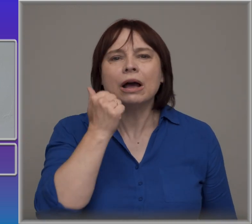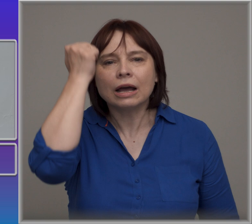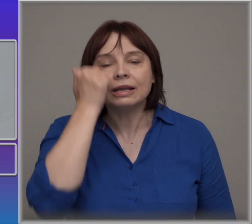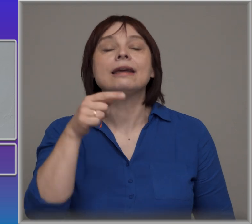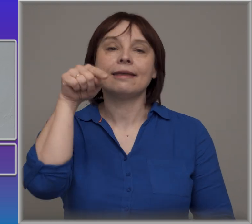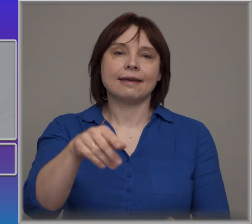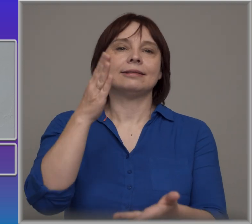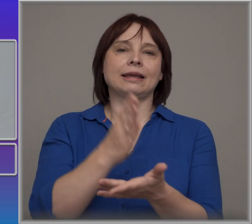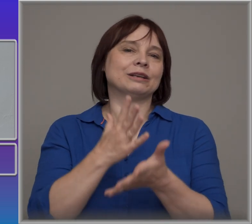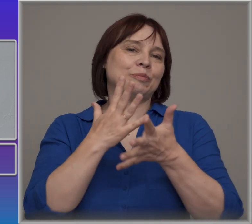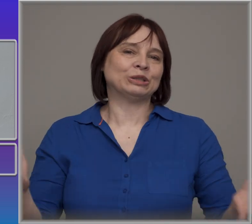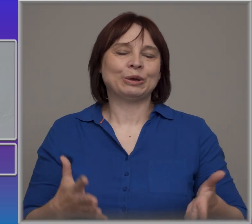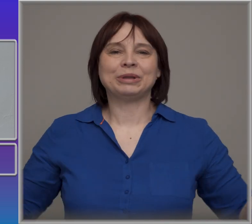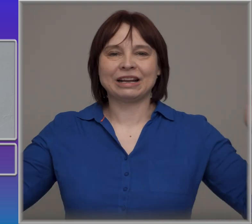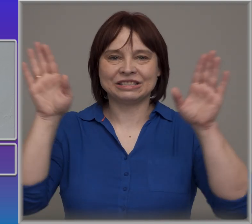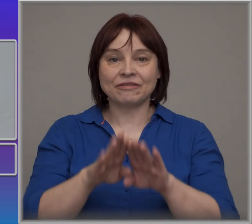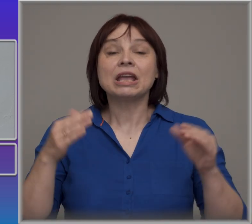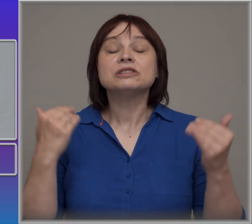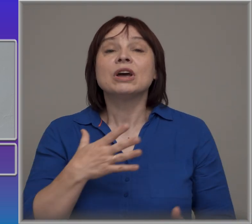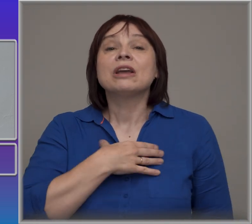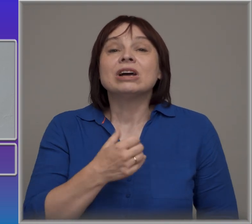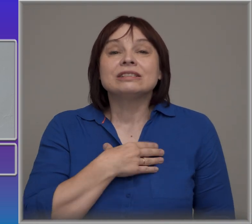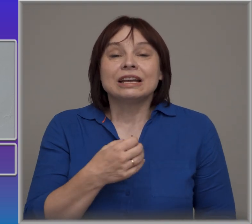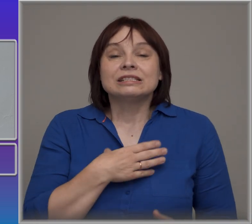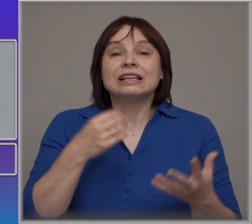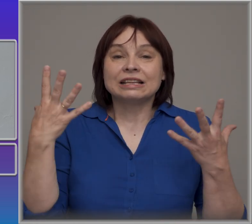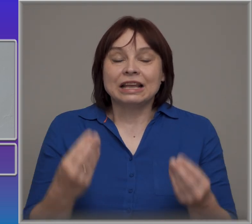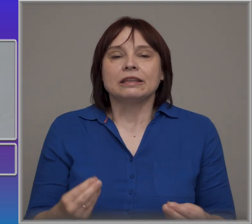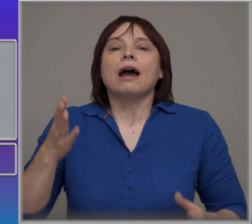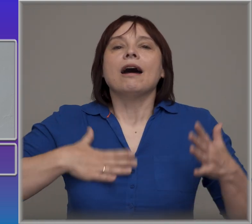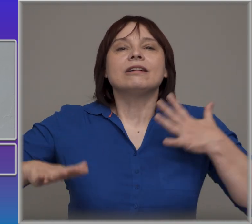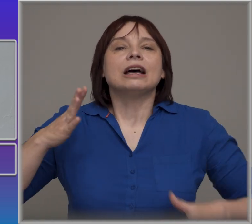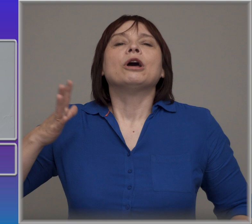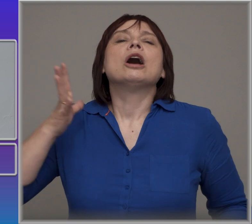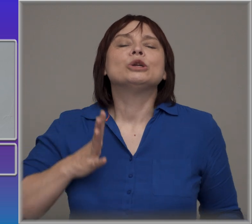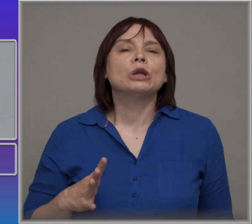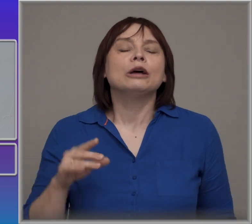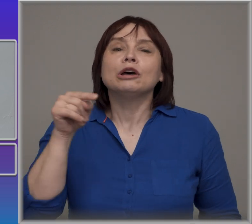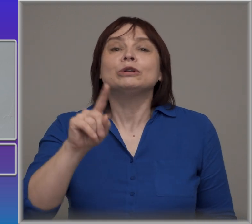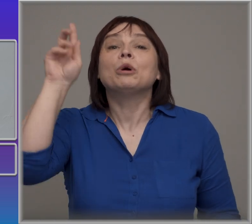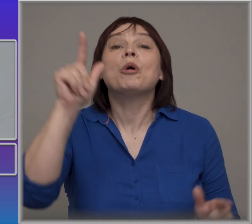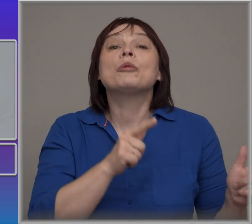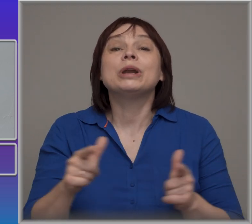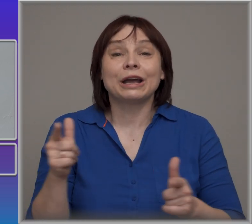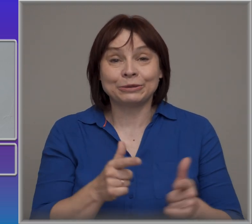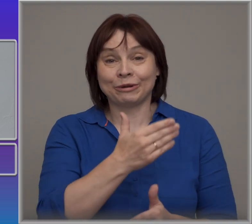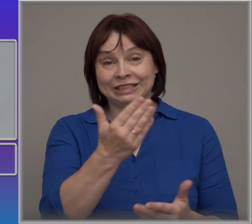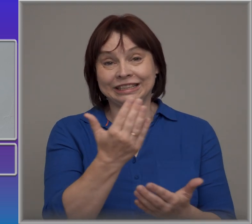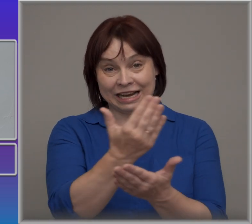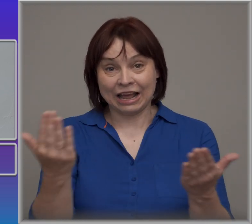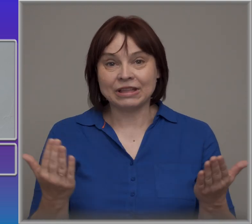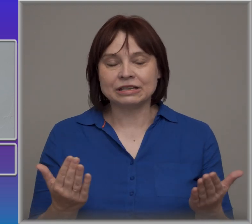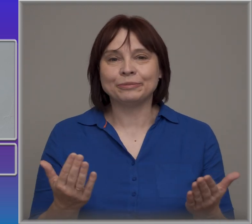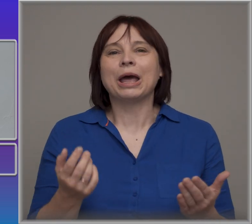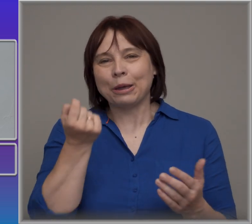благословение. Мы сегодня, в этот воскресный день, с радостью ожидаем того, что Бог приготовил для нас. И